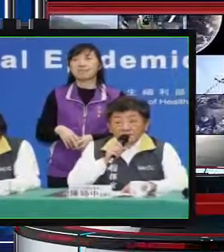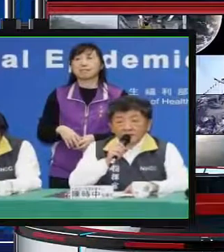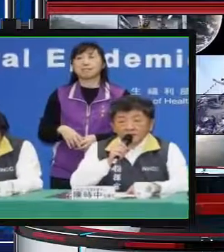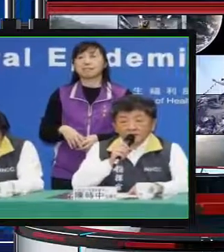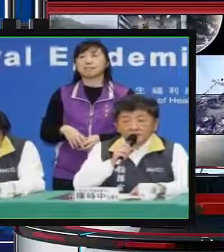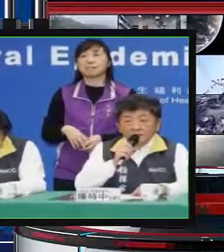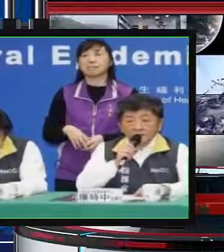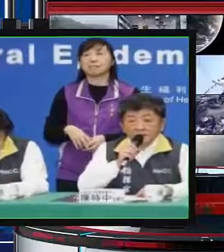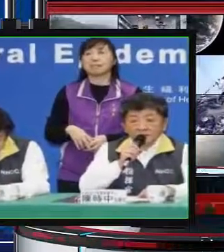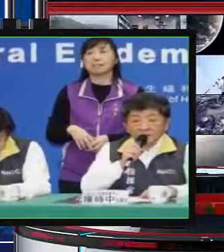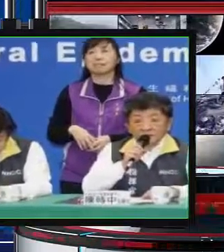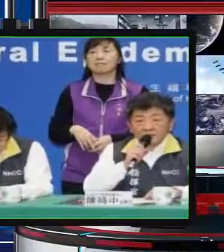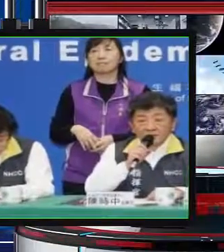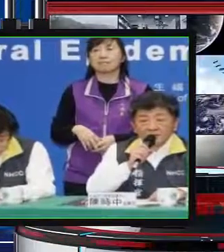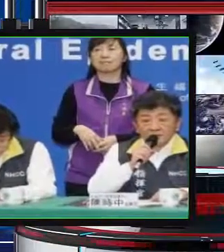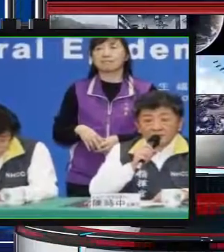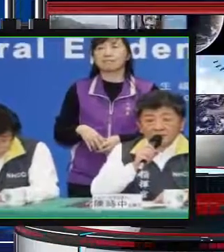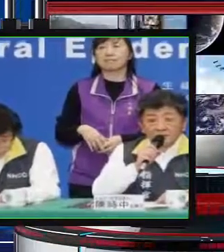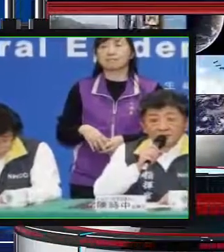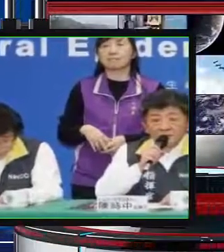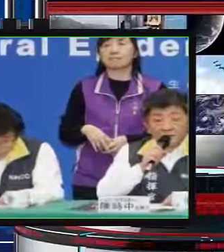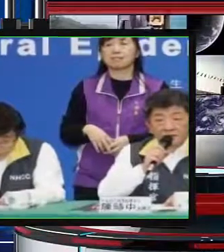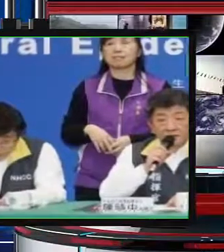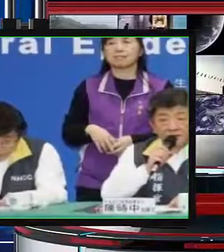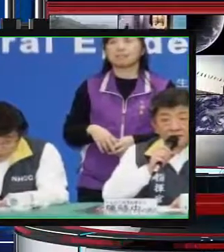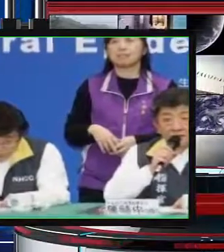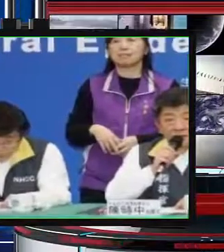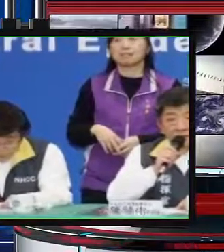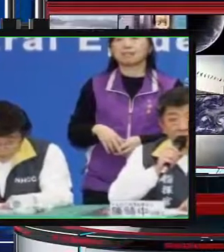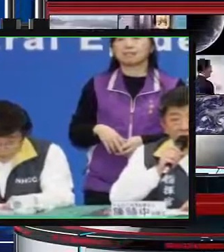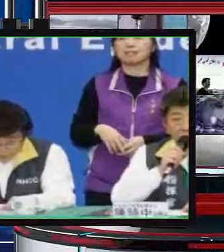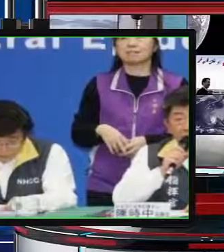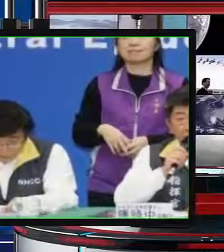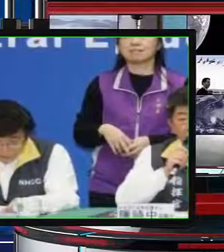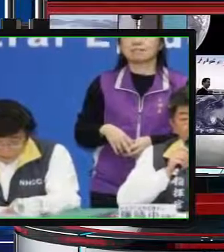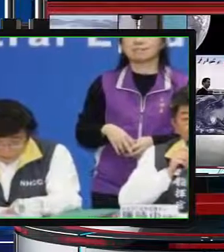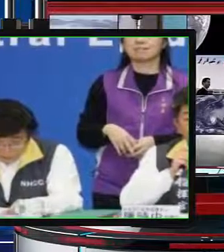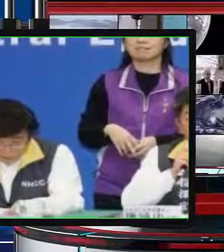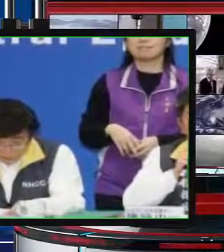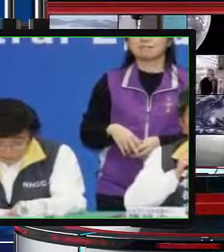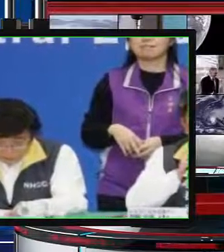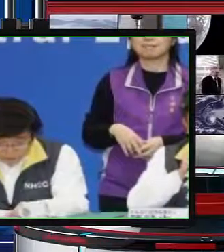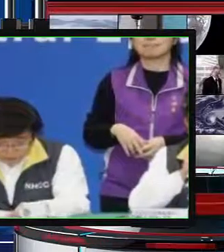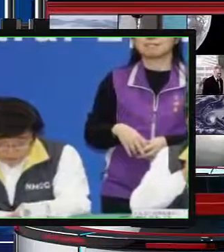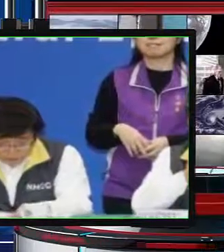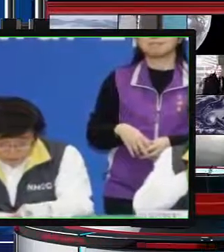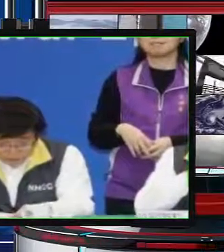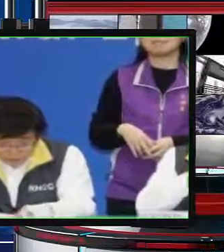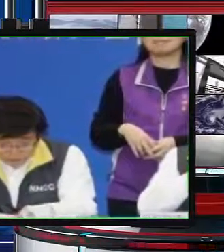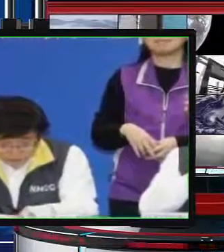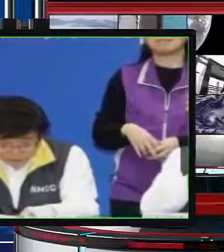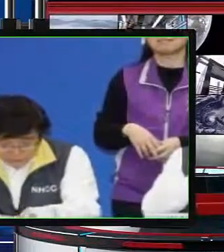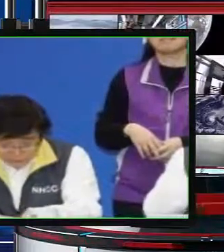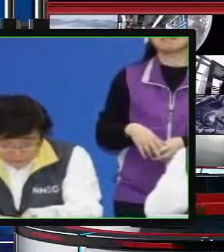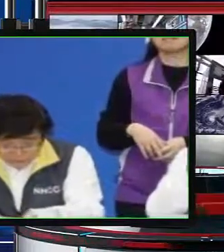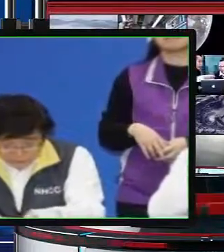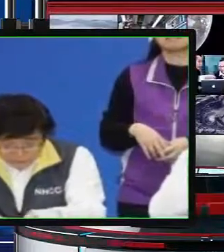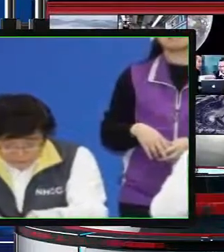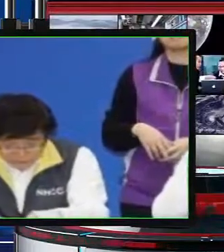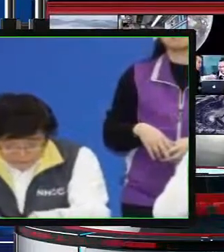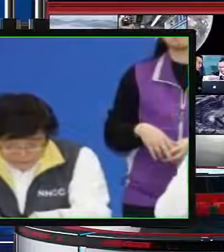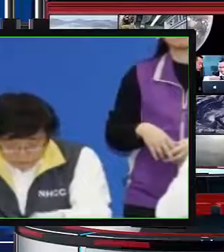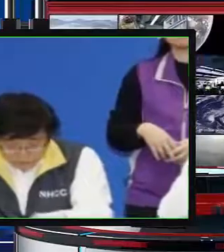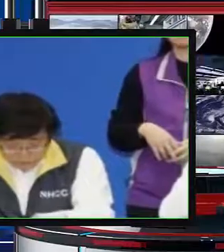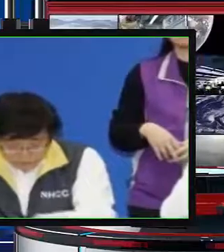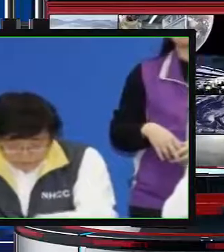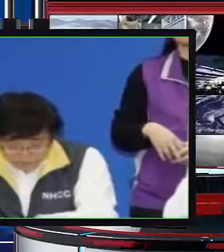为退休女性，有心血管及慢性病史，平日少外出，近期也无国外旅游史。不